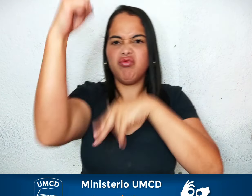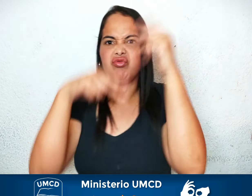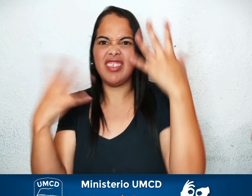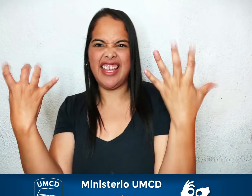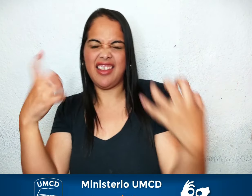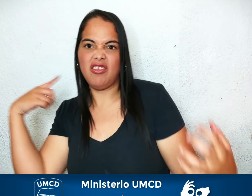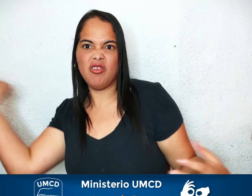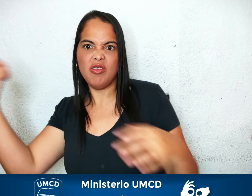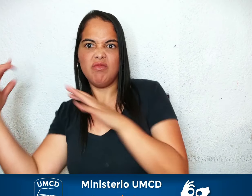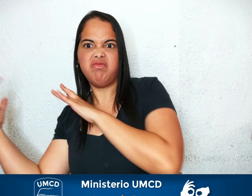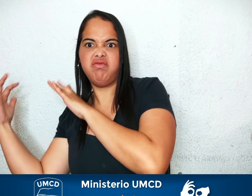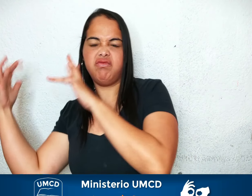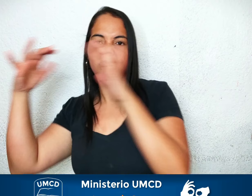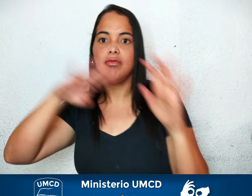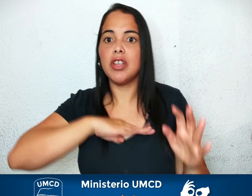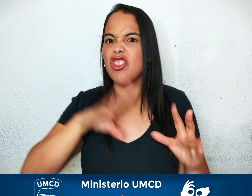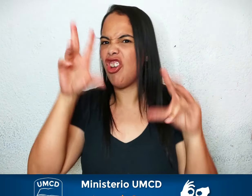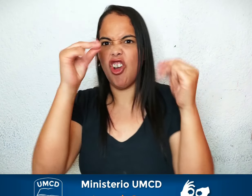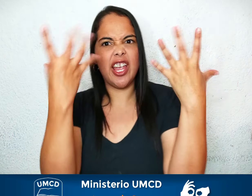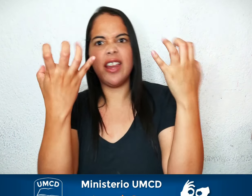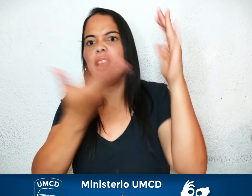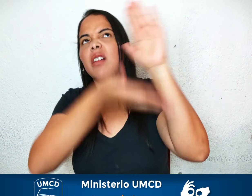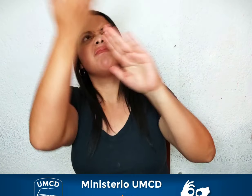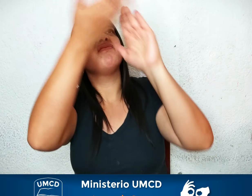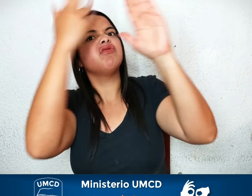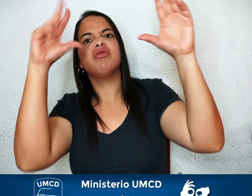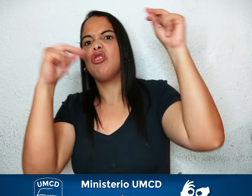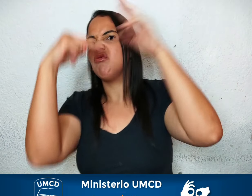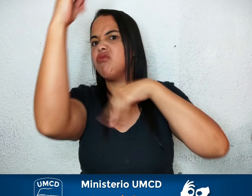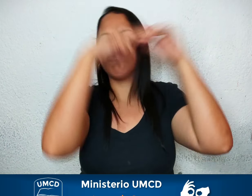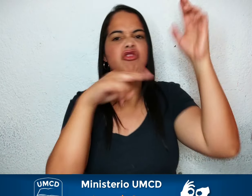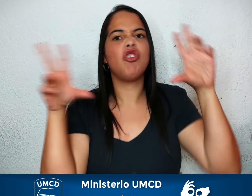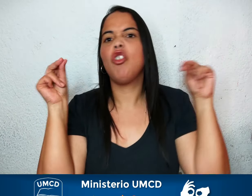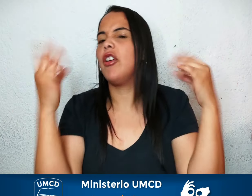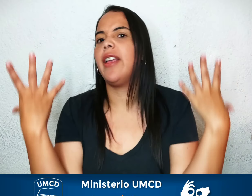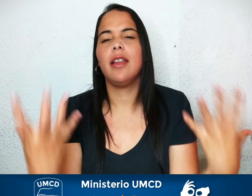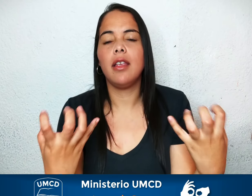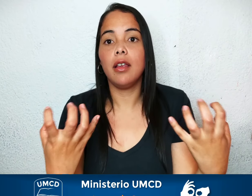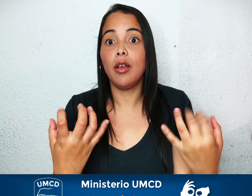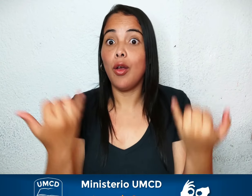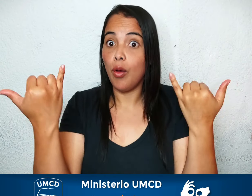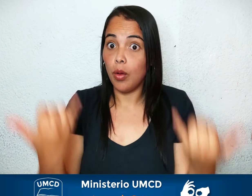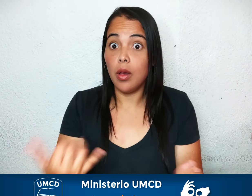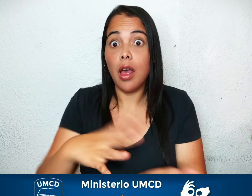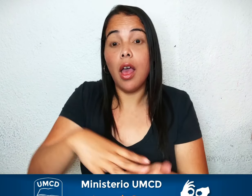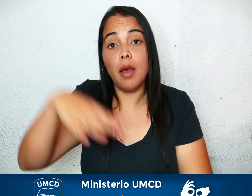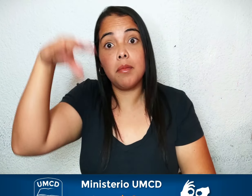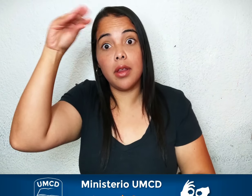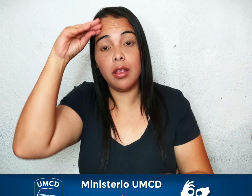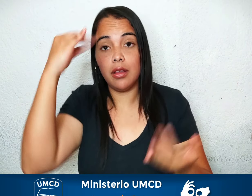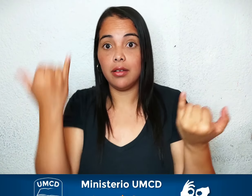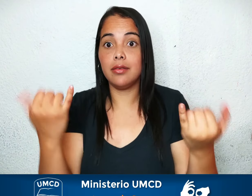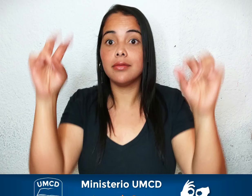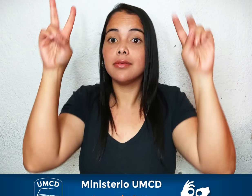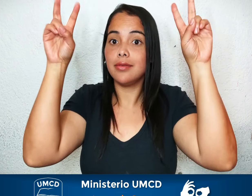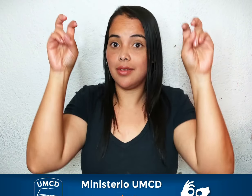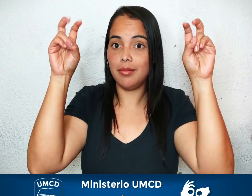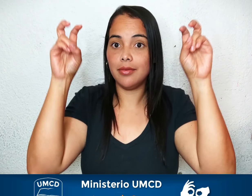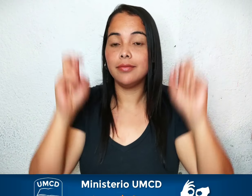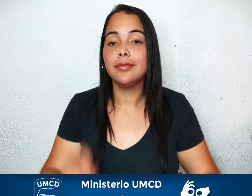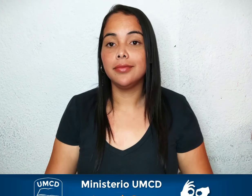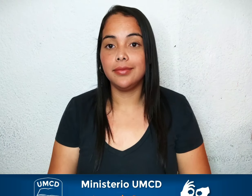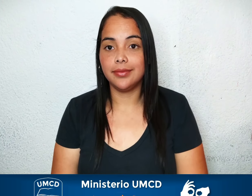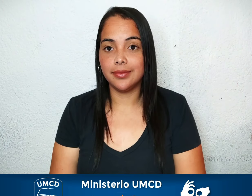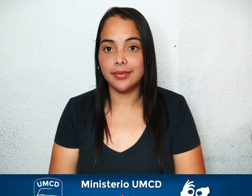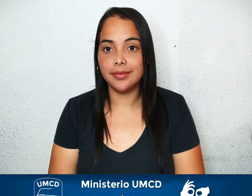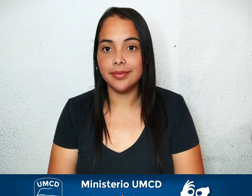costa la tarea que ellos tenían. No querían que Jerusalén sea reedificada. Y esta es la lección de hoy día aquí, en un